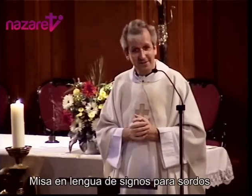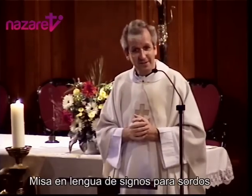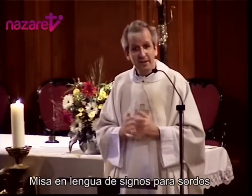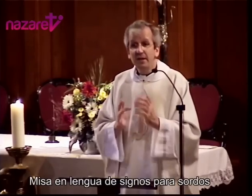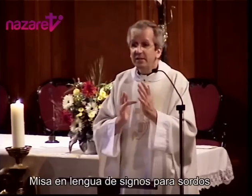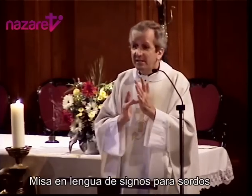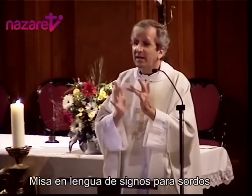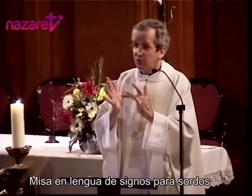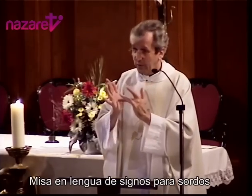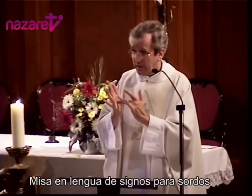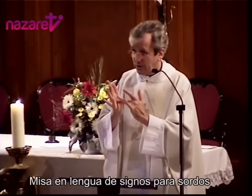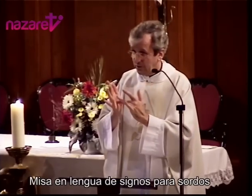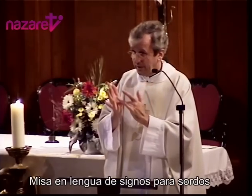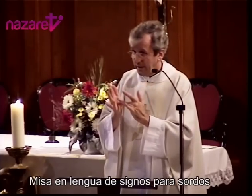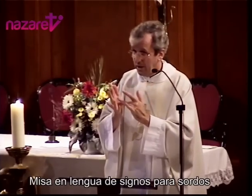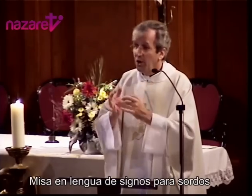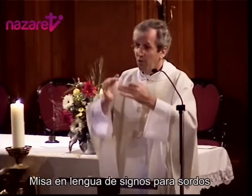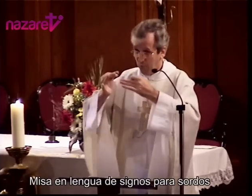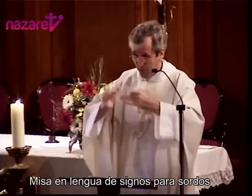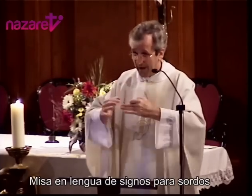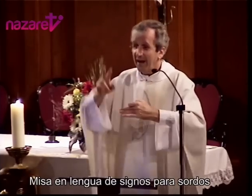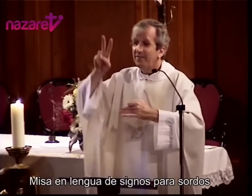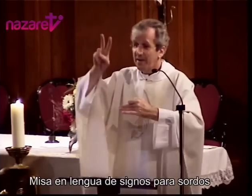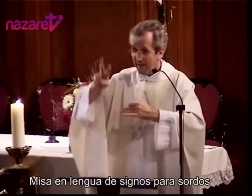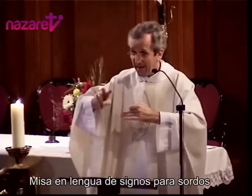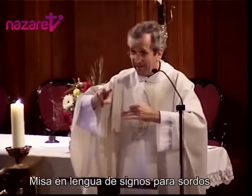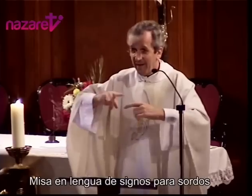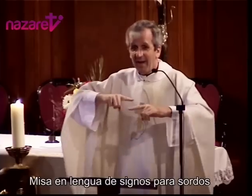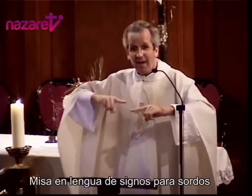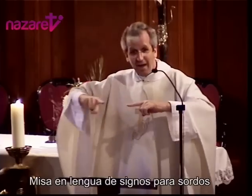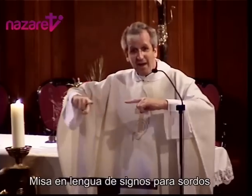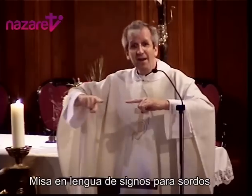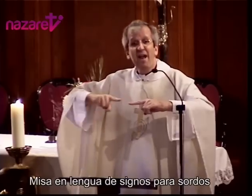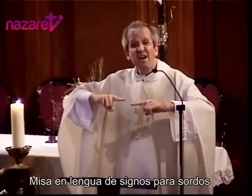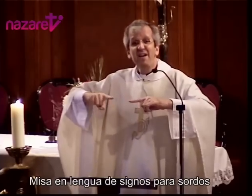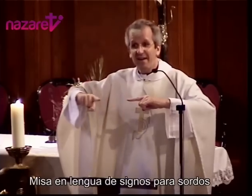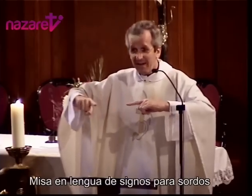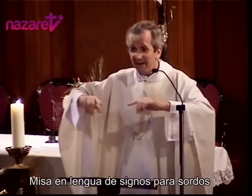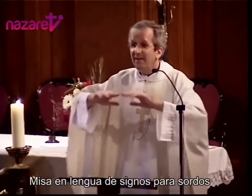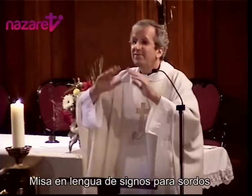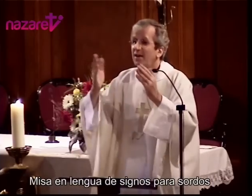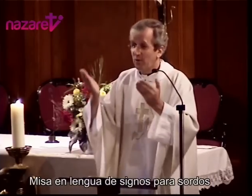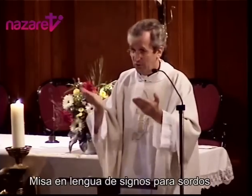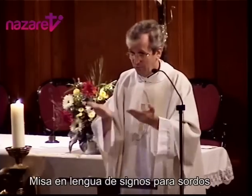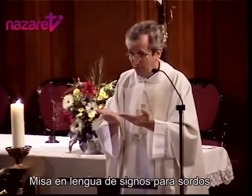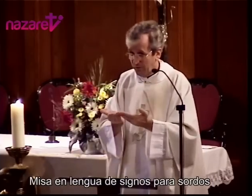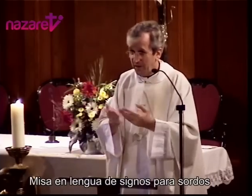Si Jesucristo fuera de verdad el rey de nuestro mundo, es decir,